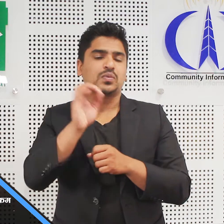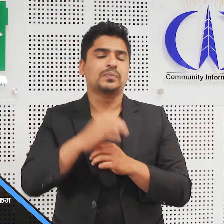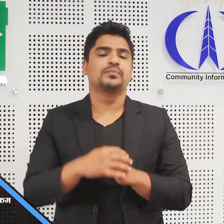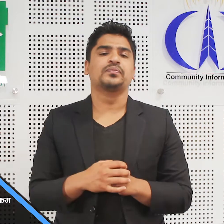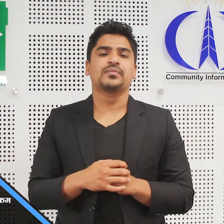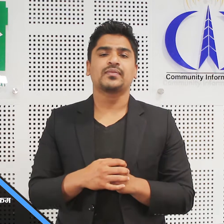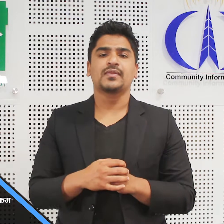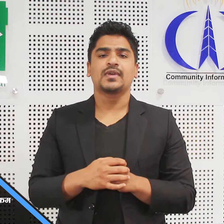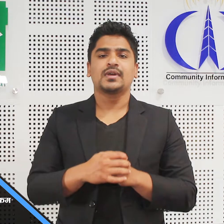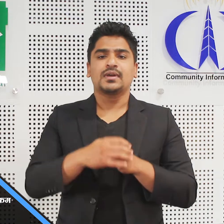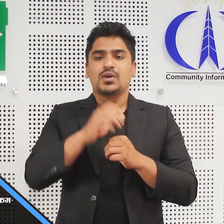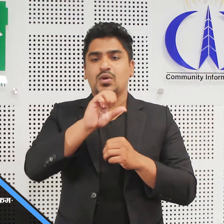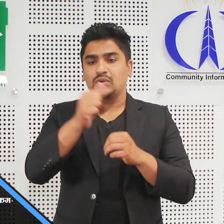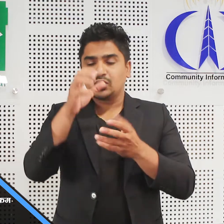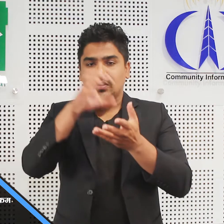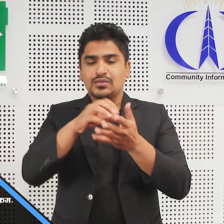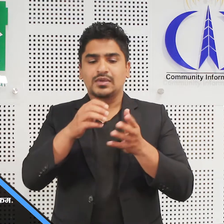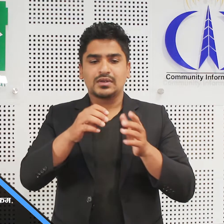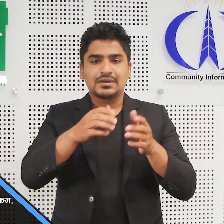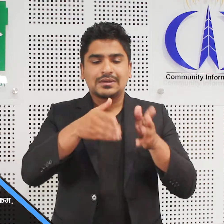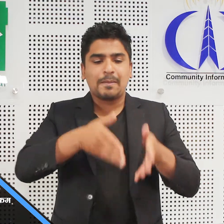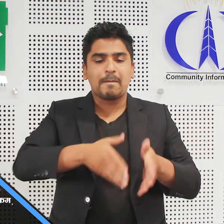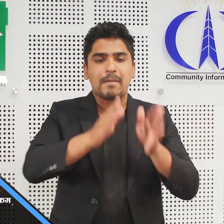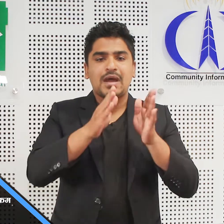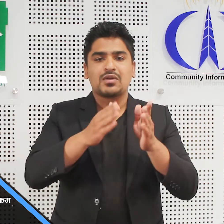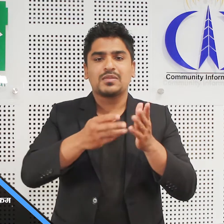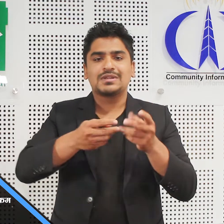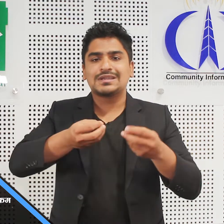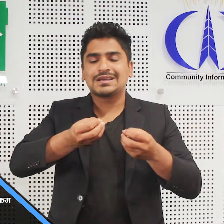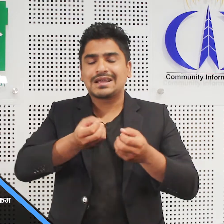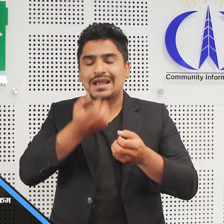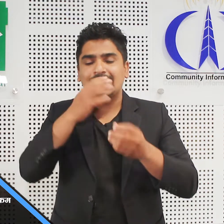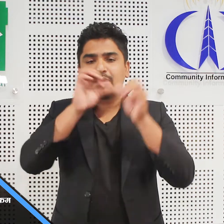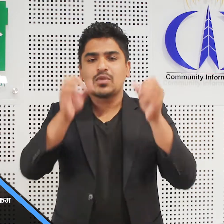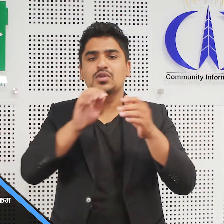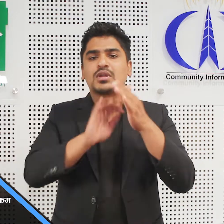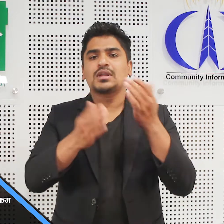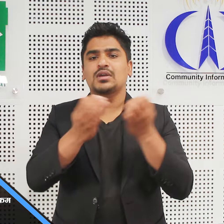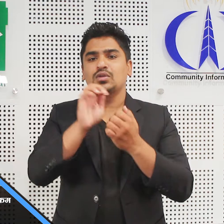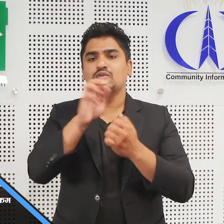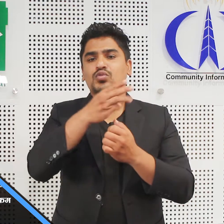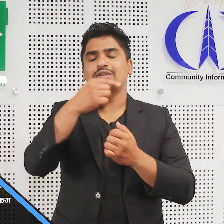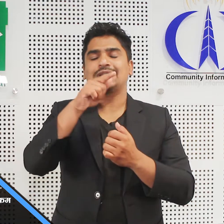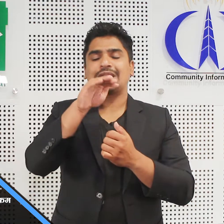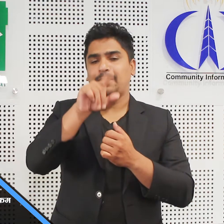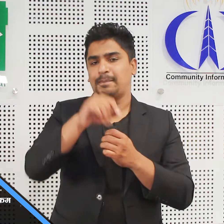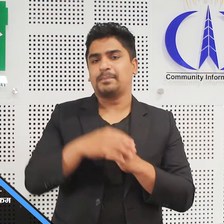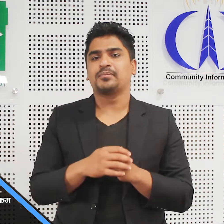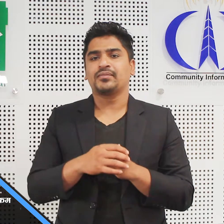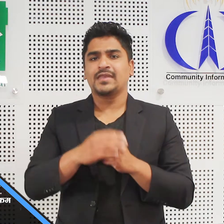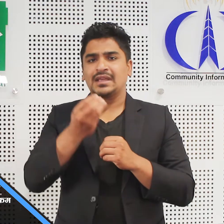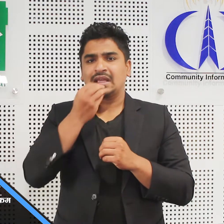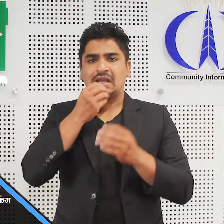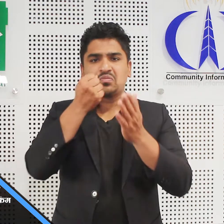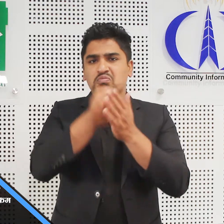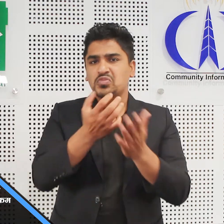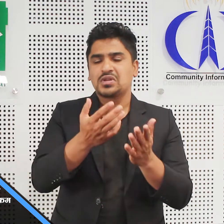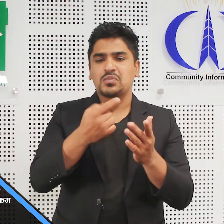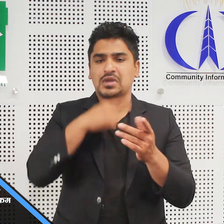बताउँछन्। ढल्केबरमै फुटपाथमा नस्ता पसल सञ्चालन गर्दै आउनुभएकी सुनिता देवी, समस्या यी छलै, मतलब